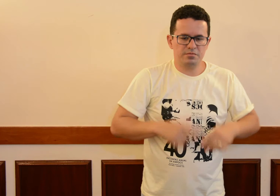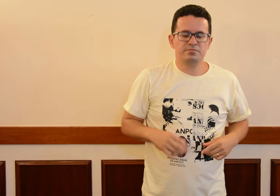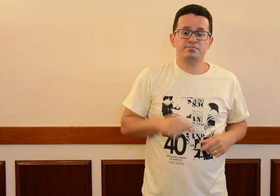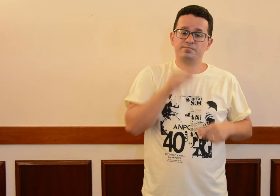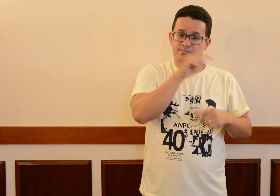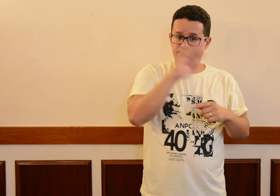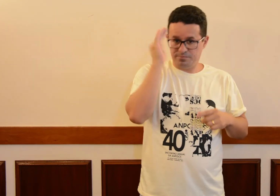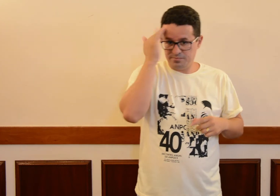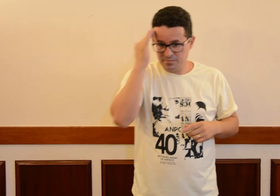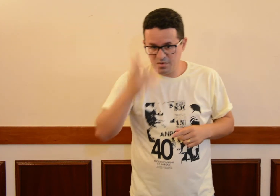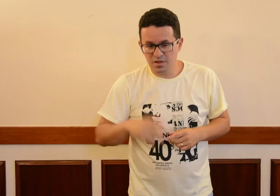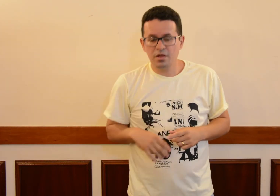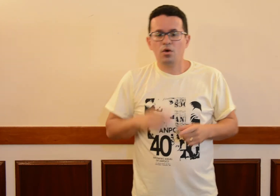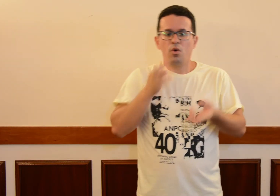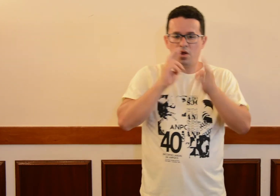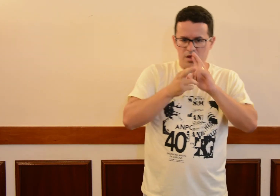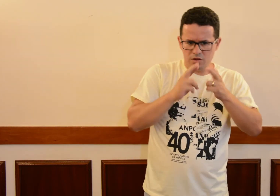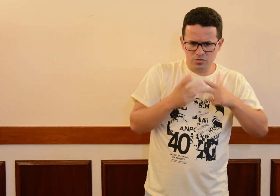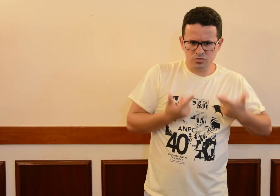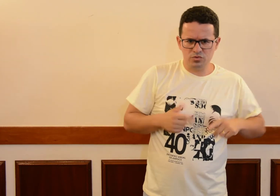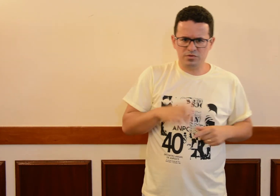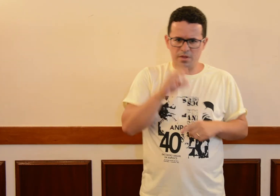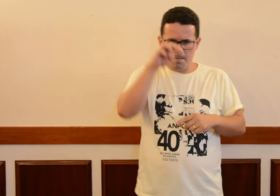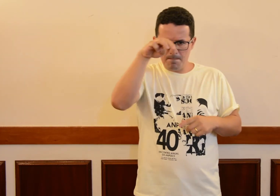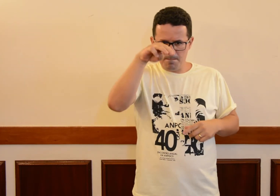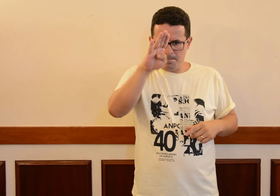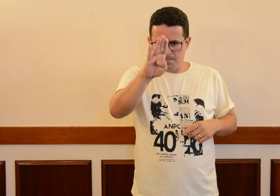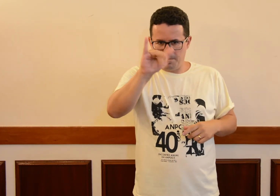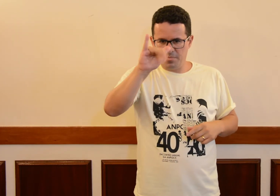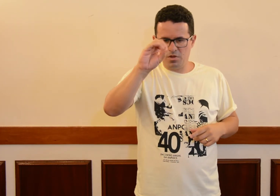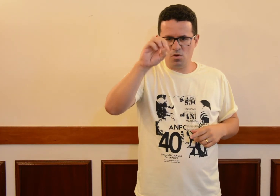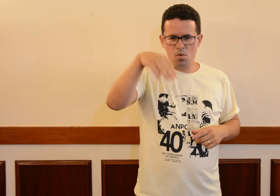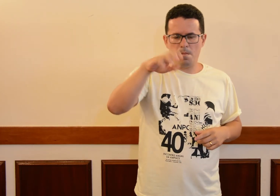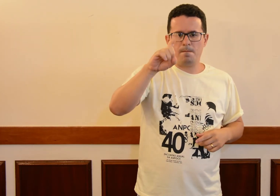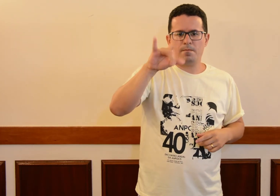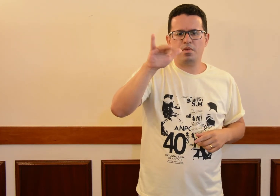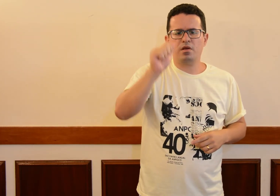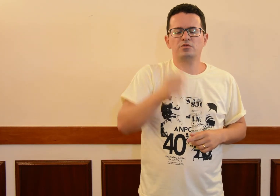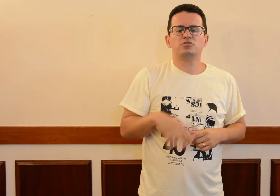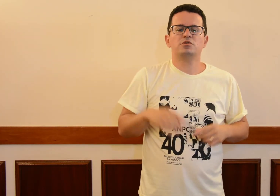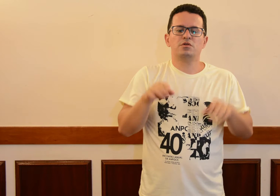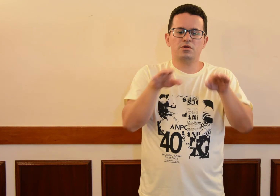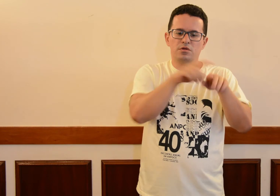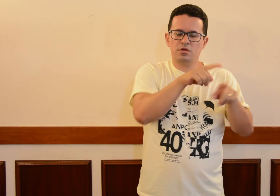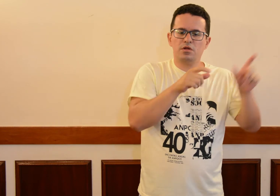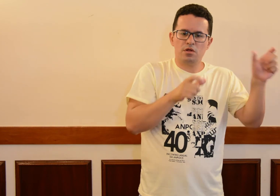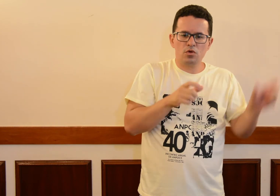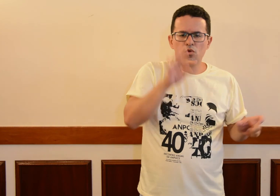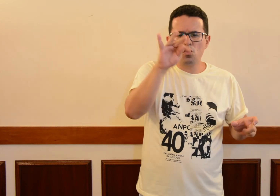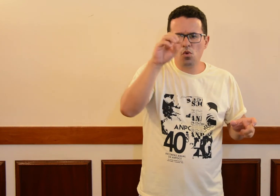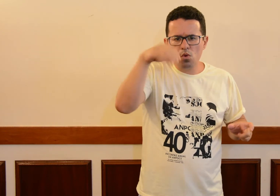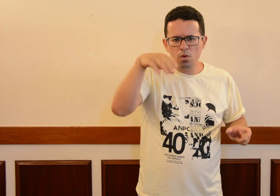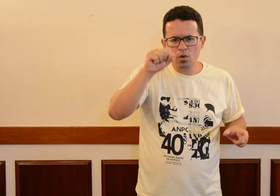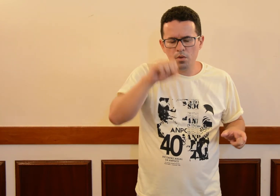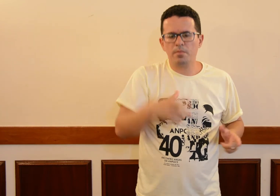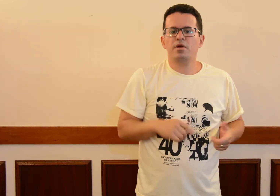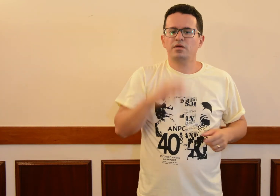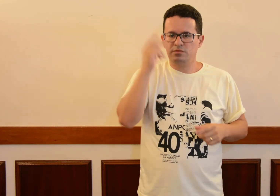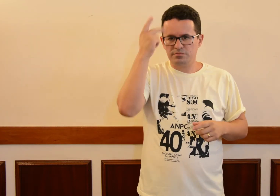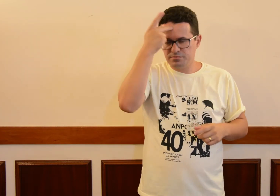os efeitos das categorias biomédicas na percepção que Tomás tem de si mesmo na sua interação cotidiana com as pessoas, pareceram ser um